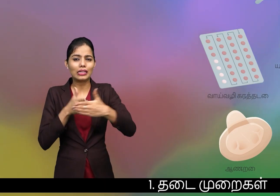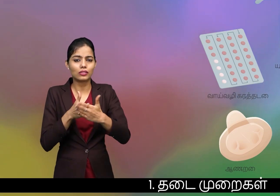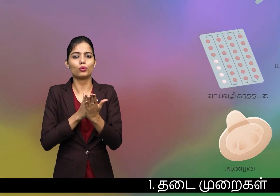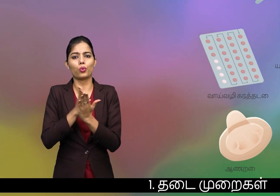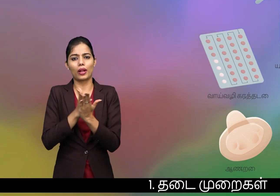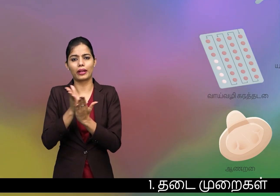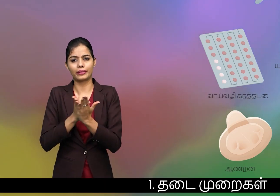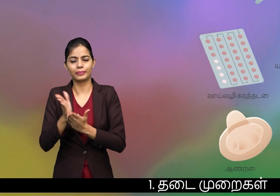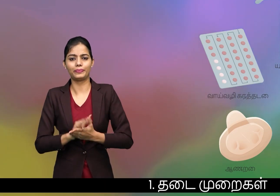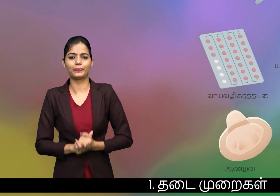கருத்தடை முறைகள்: